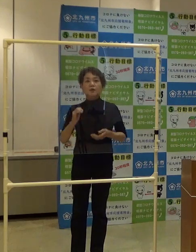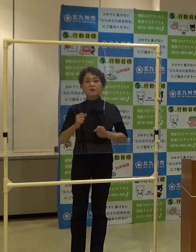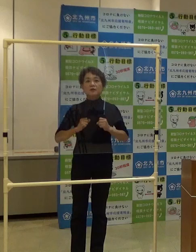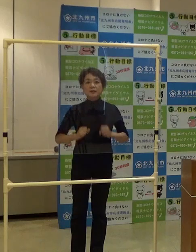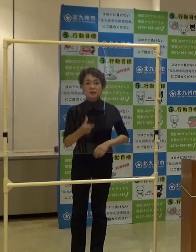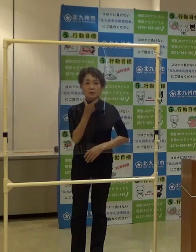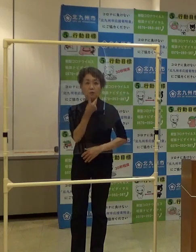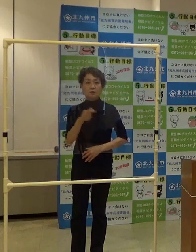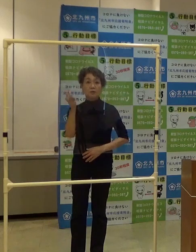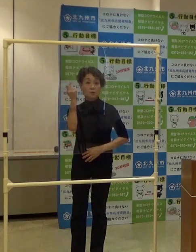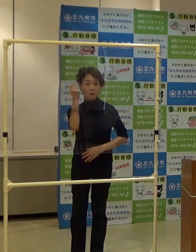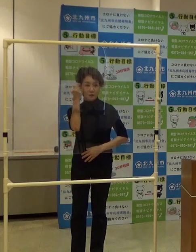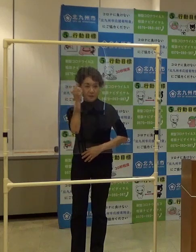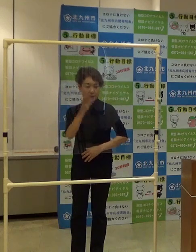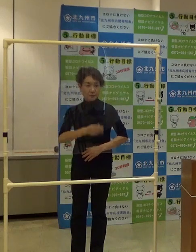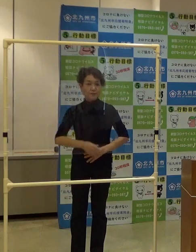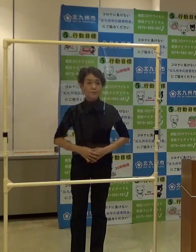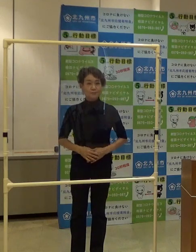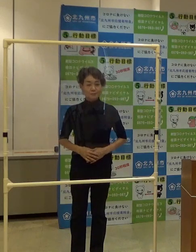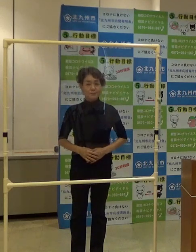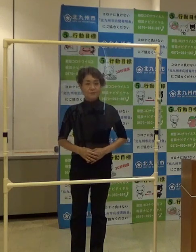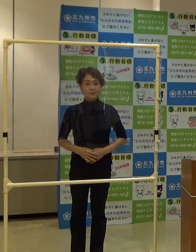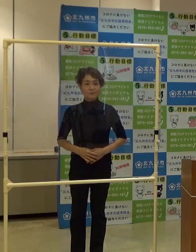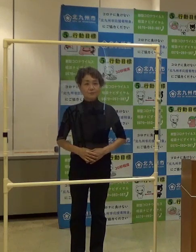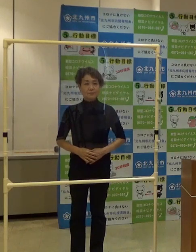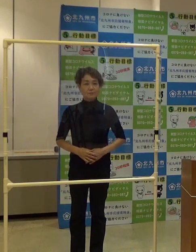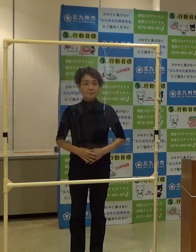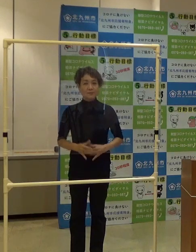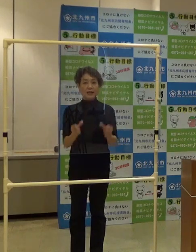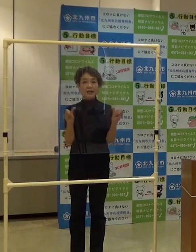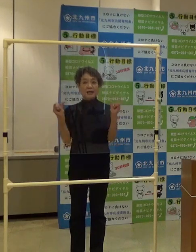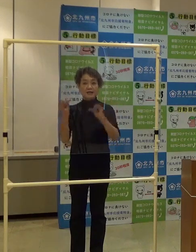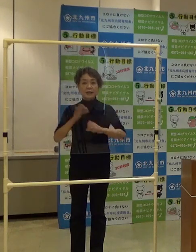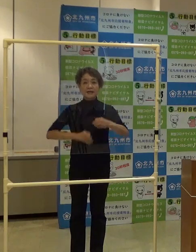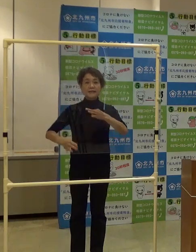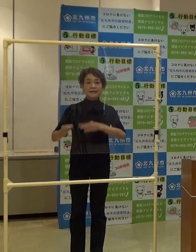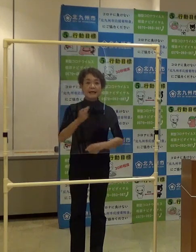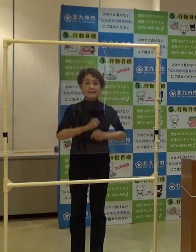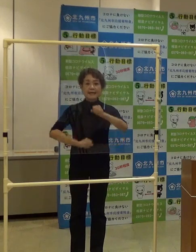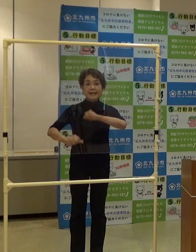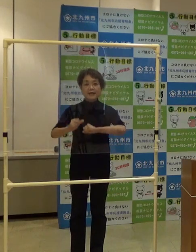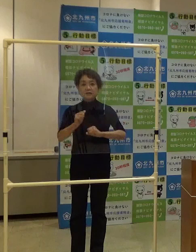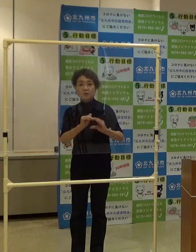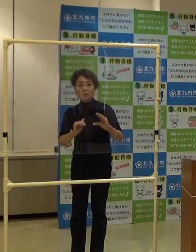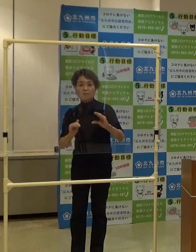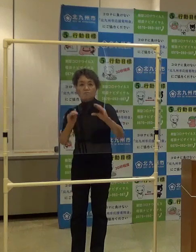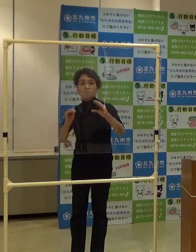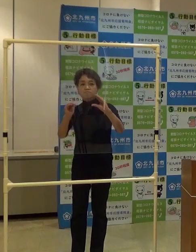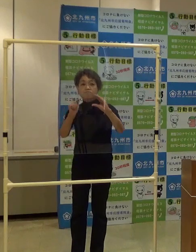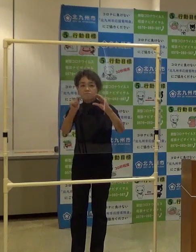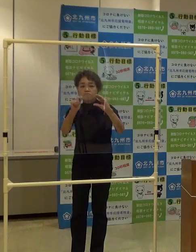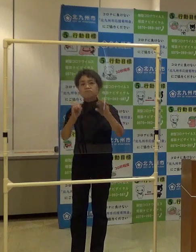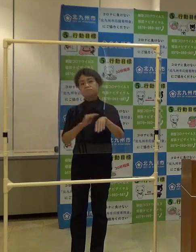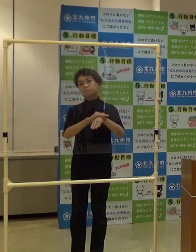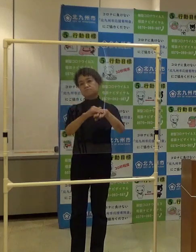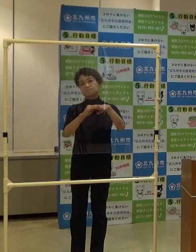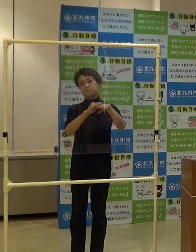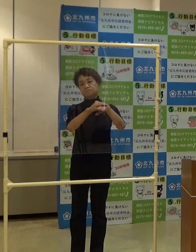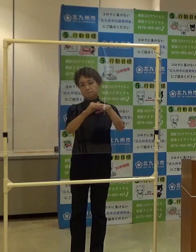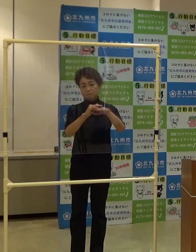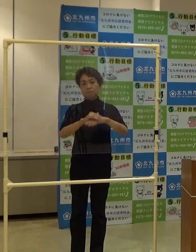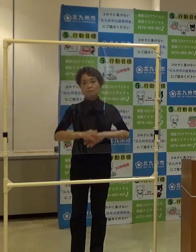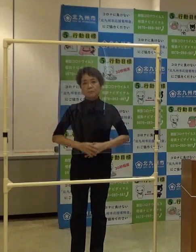ただきたいと思います。また同時に社会経済活動を徐々に引き上げることも重要なミッションでありまして